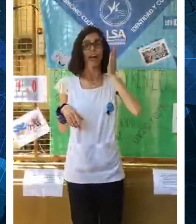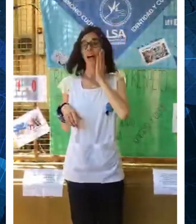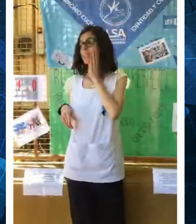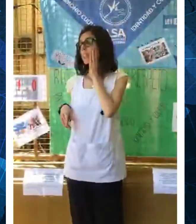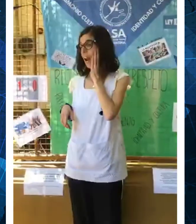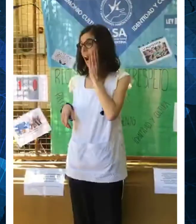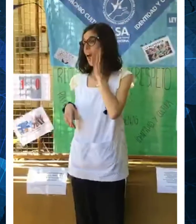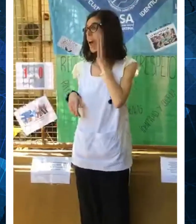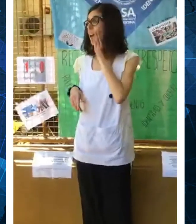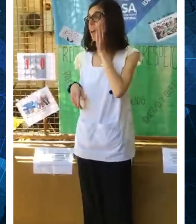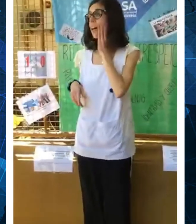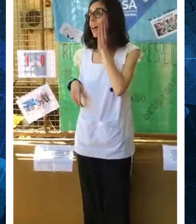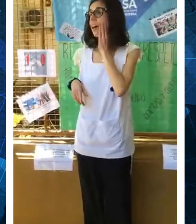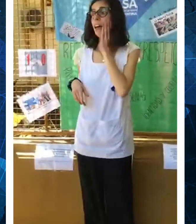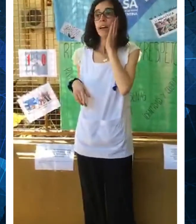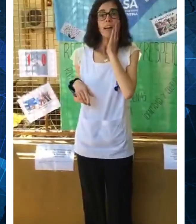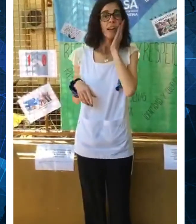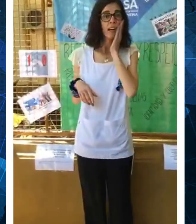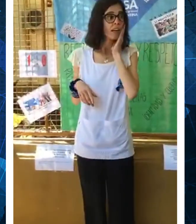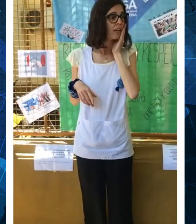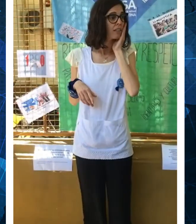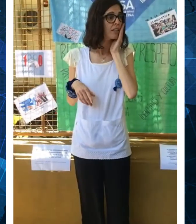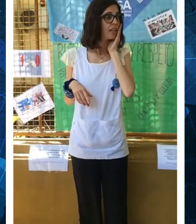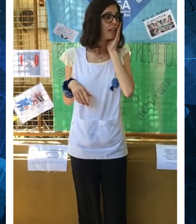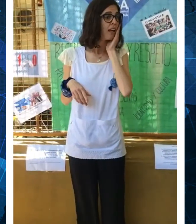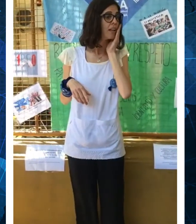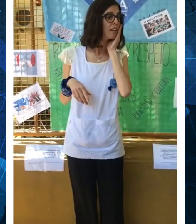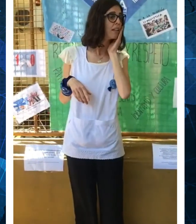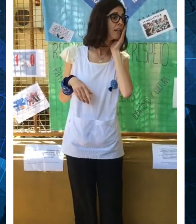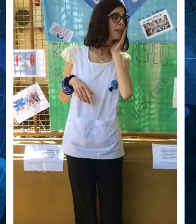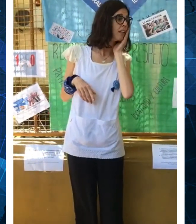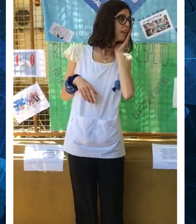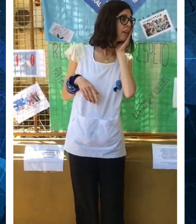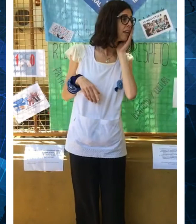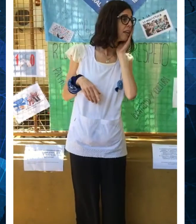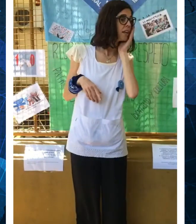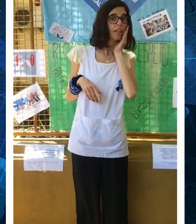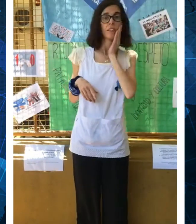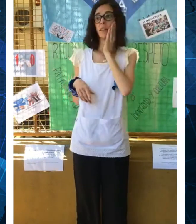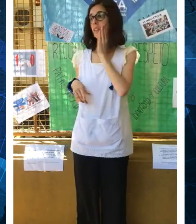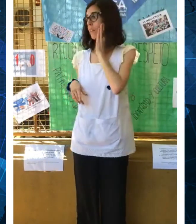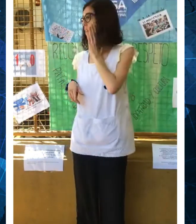con respecto al himno nacional, Graciela, ¿estás presente? Graciela Ruotti.